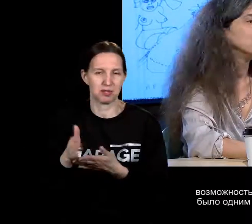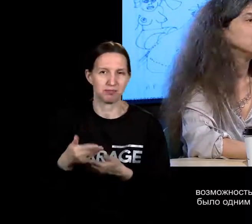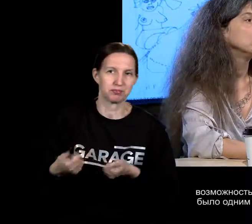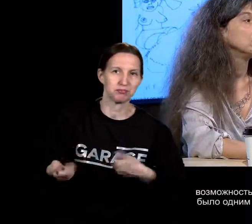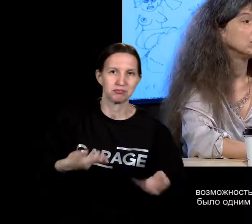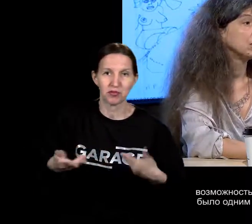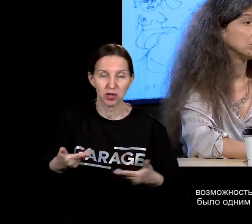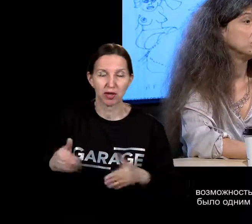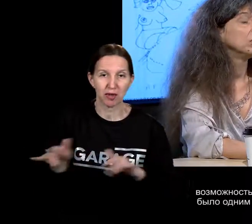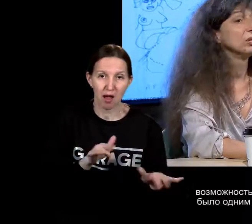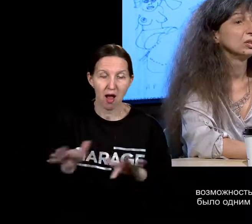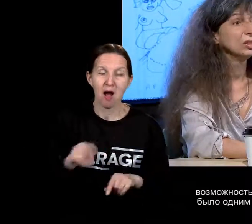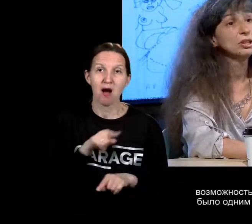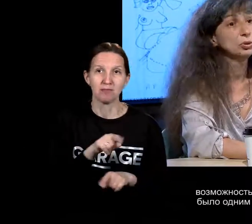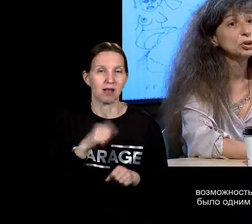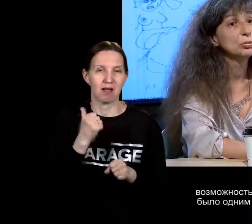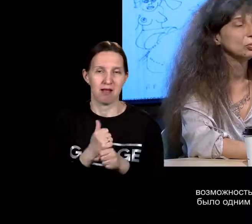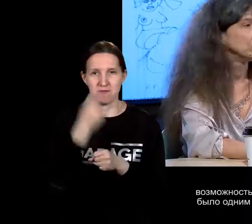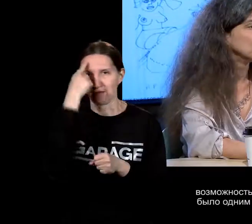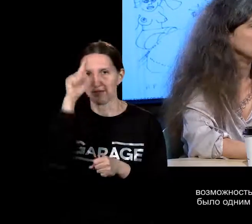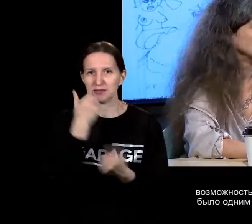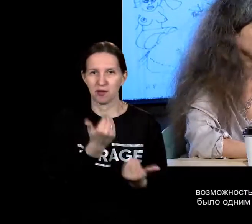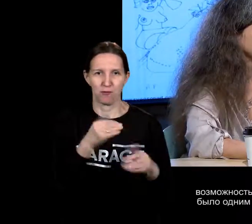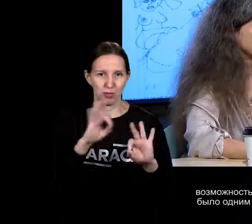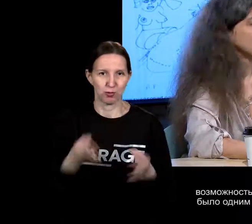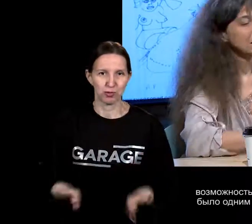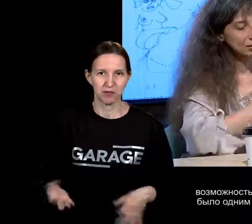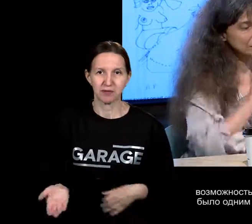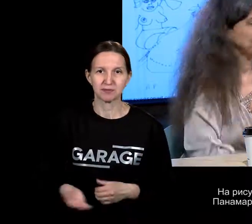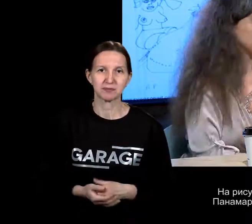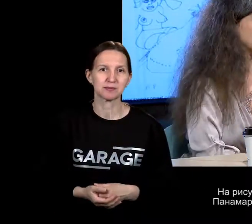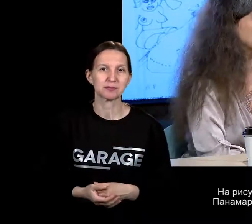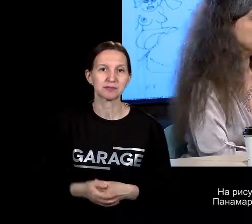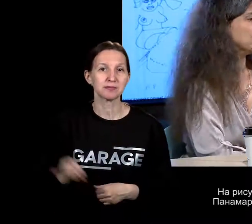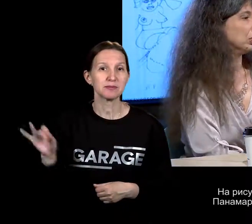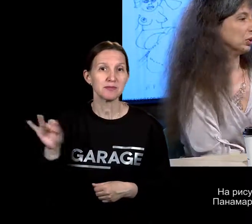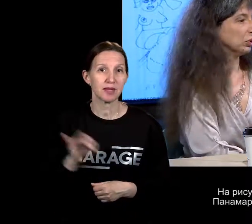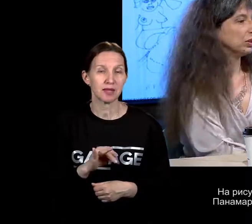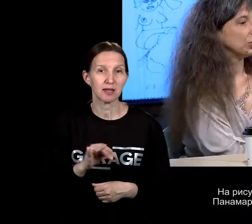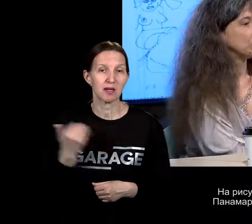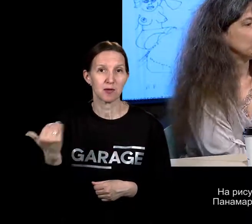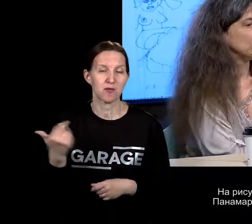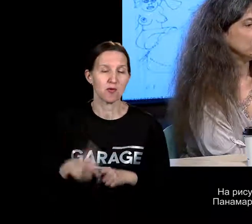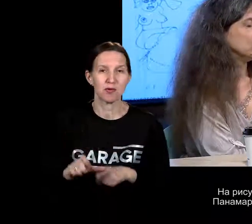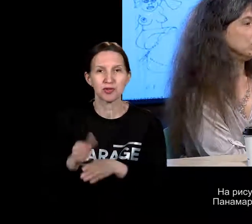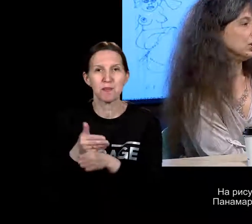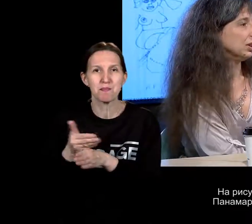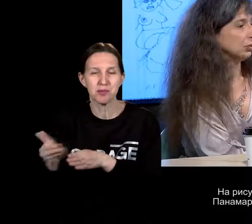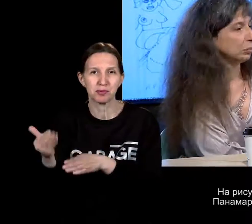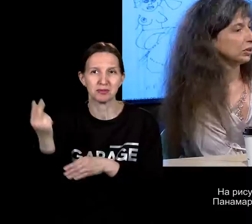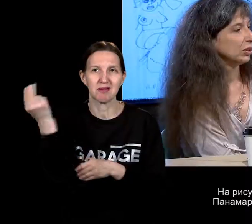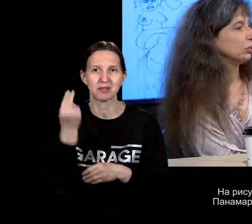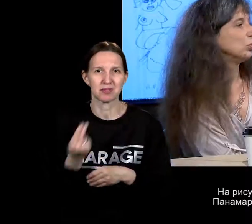для него было центральным сюжетом его искусства. И вот это его достаточно поздний рисунок,